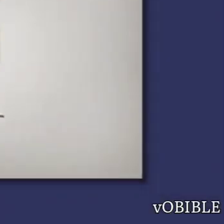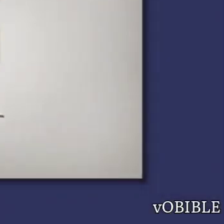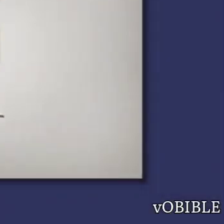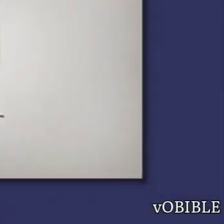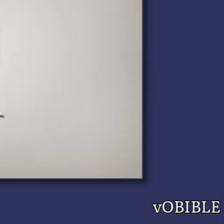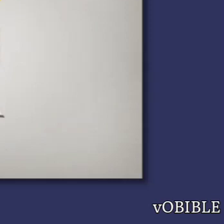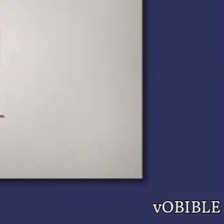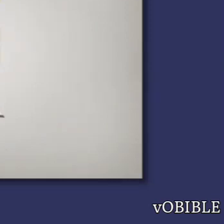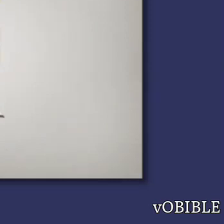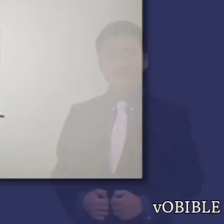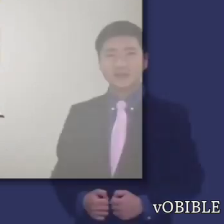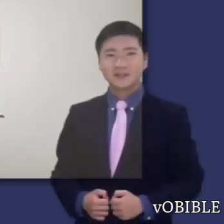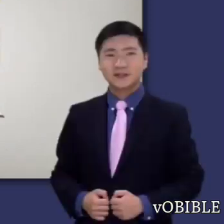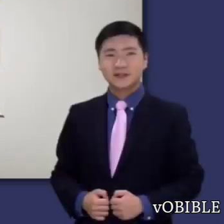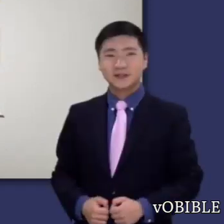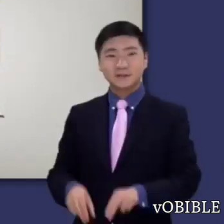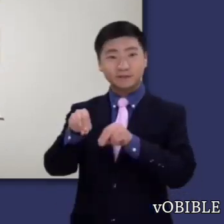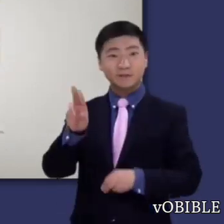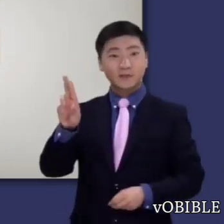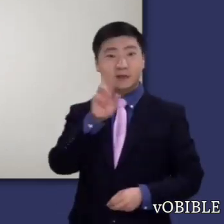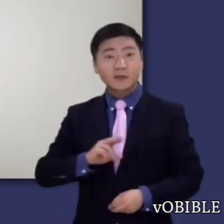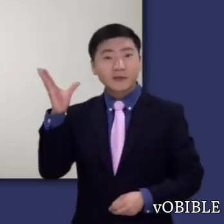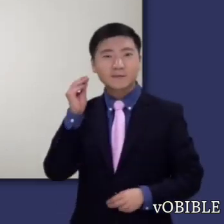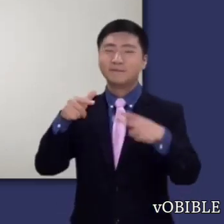约翰福音简介。